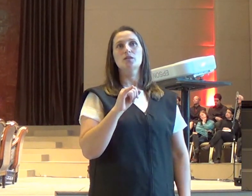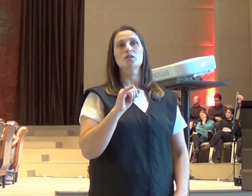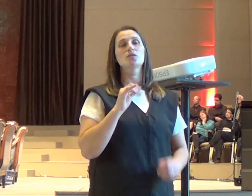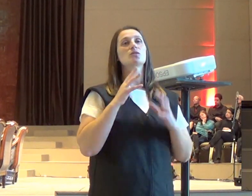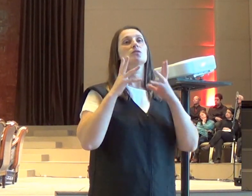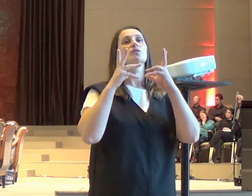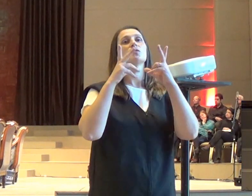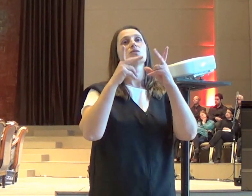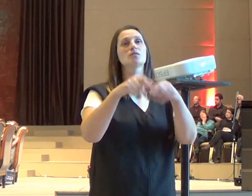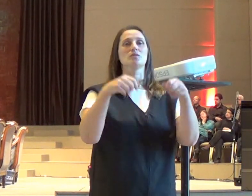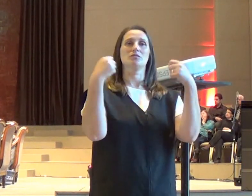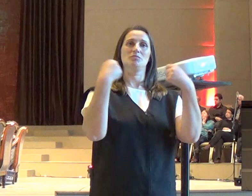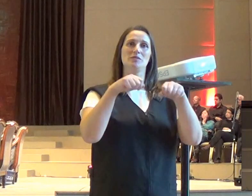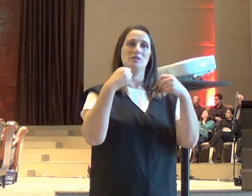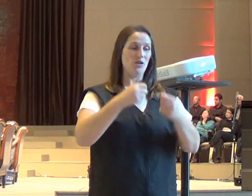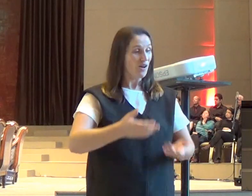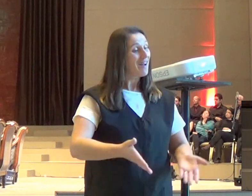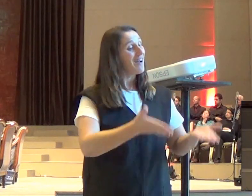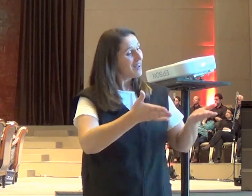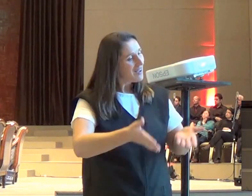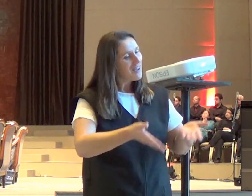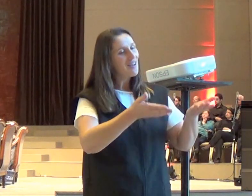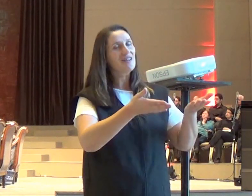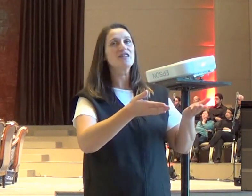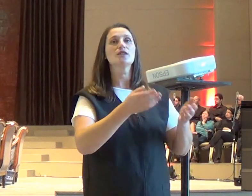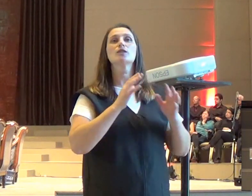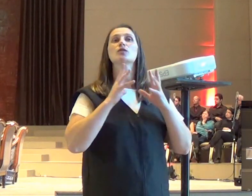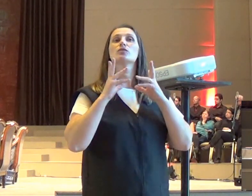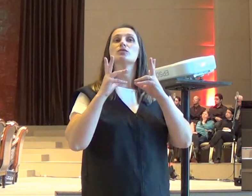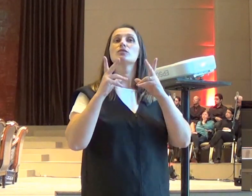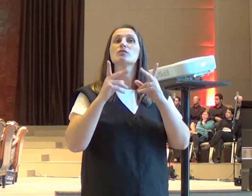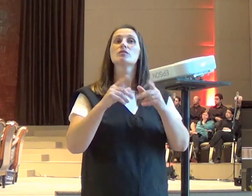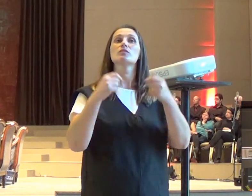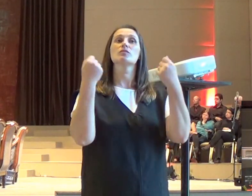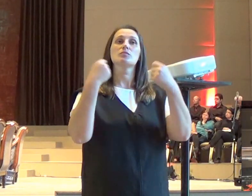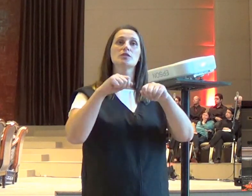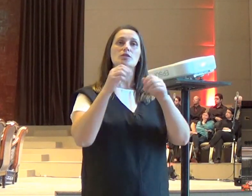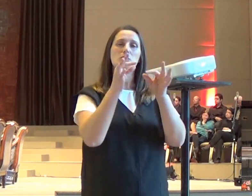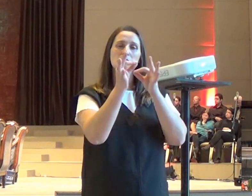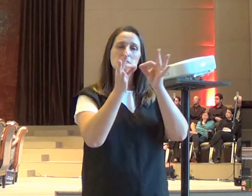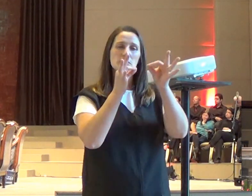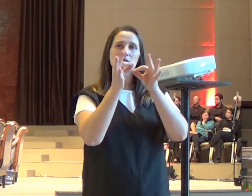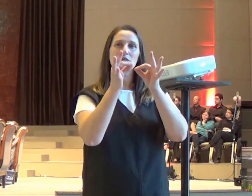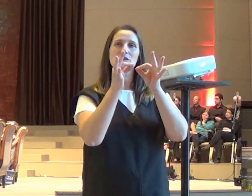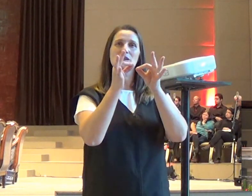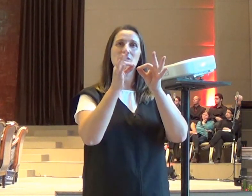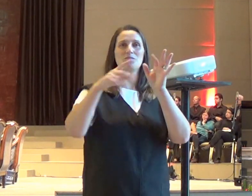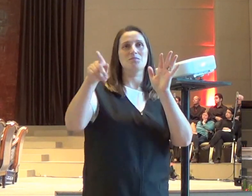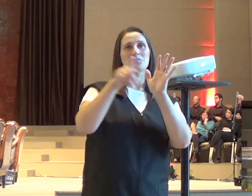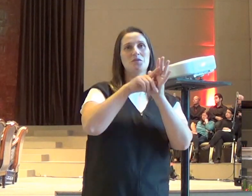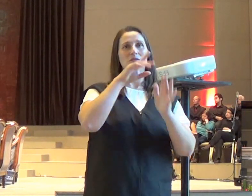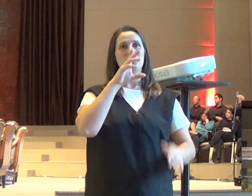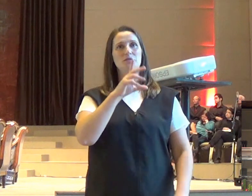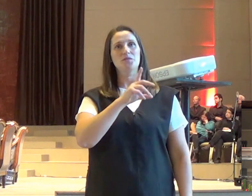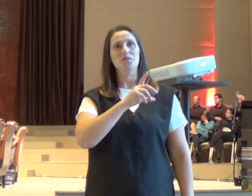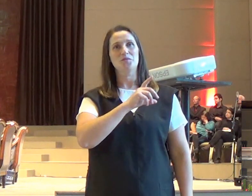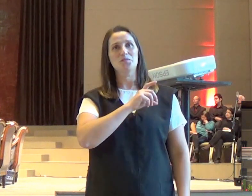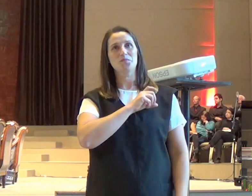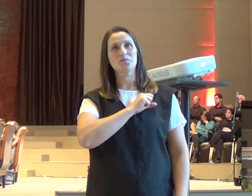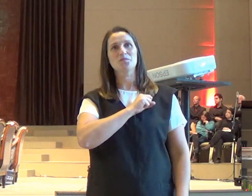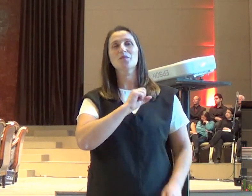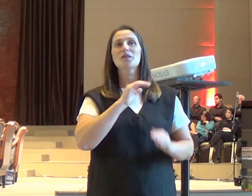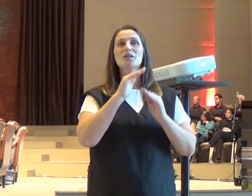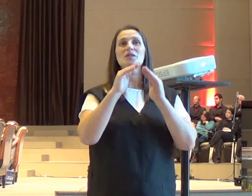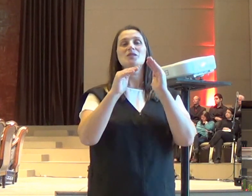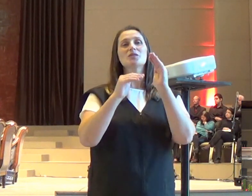palavra de incentivo todo mundo precisa de um projeto de amor todo mundo precisa